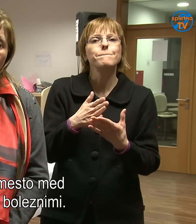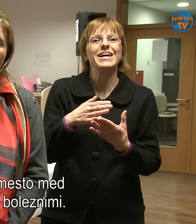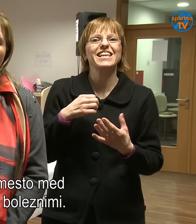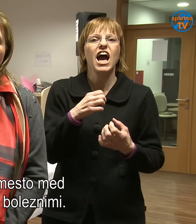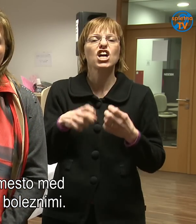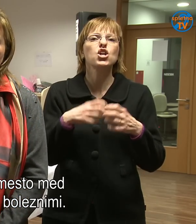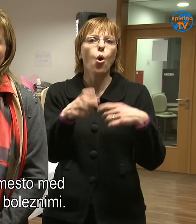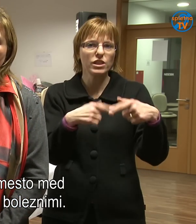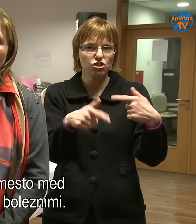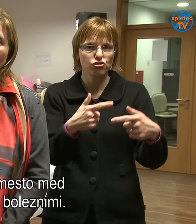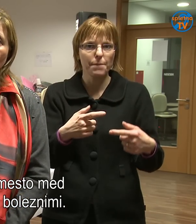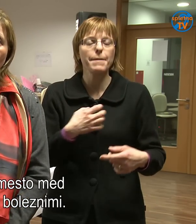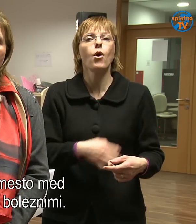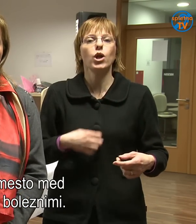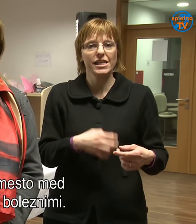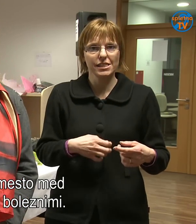boleznimi.